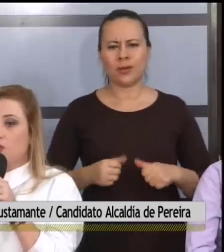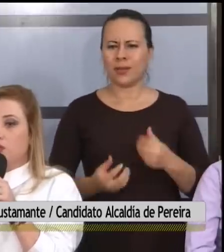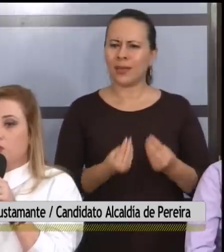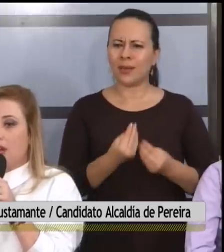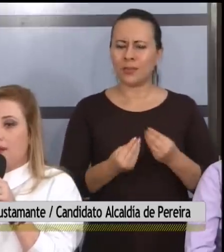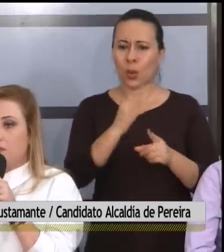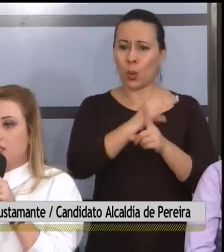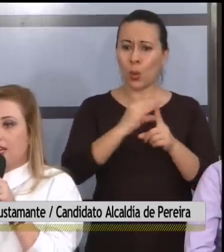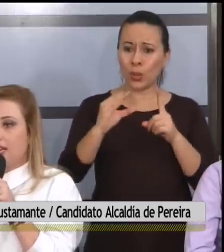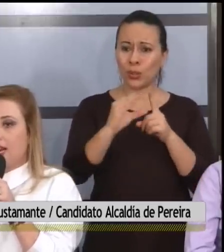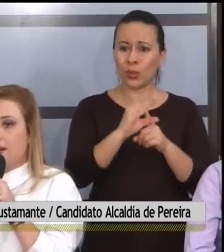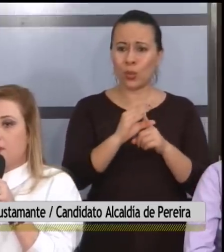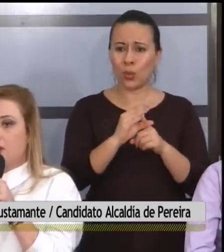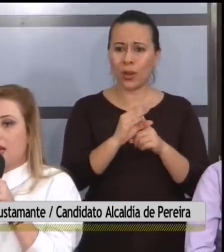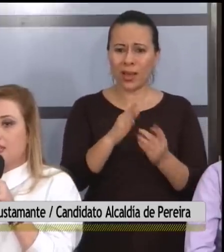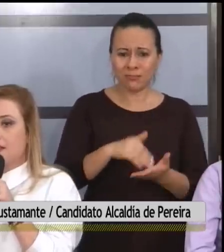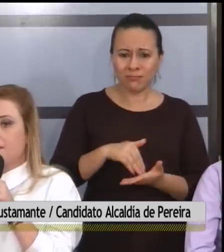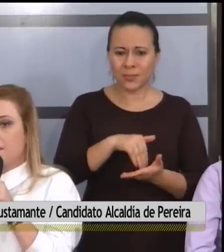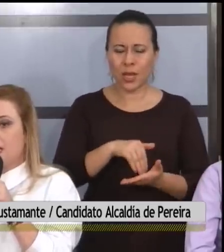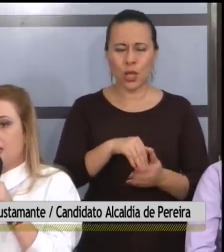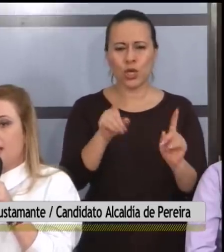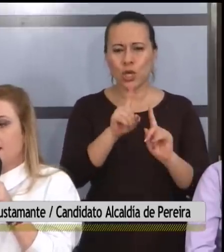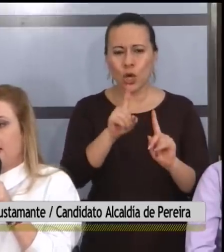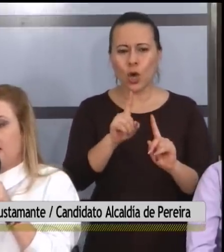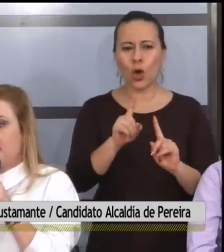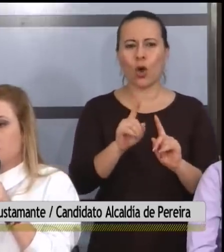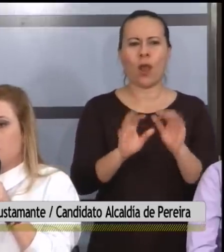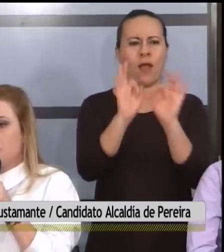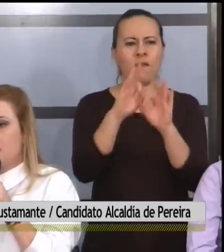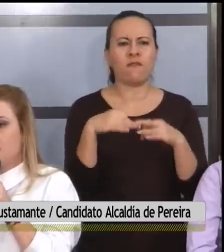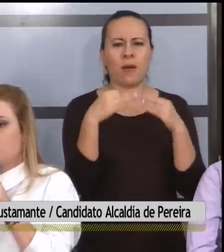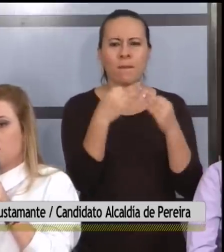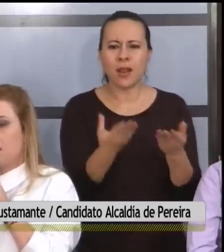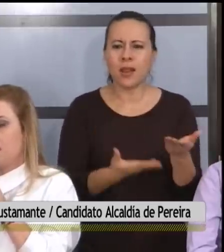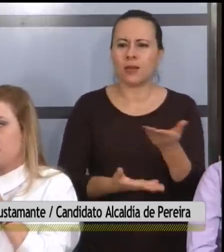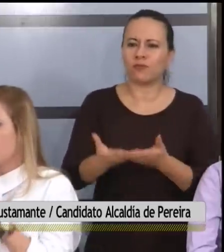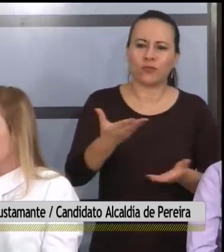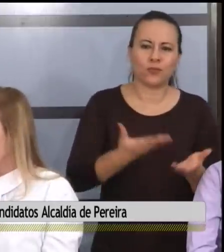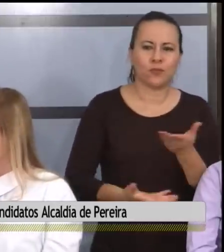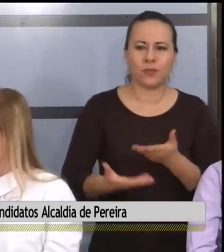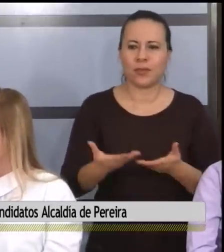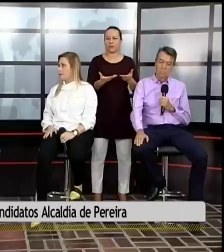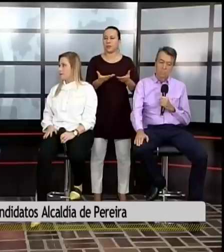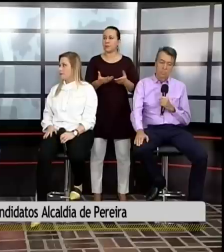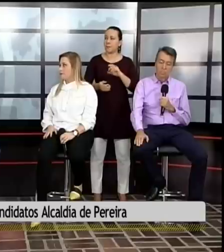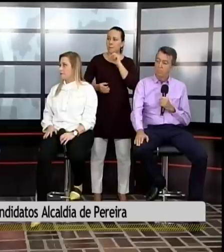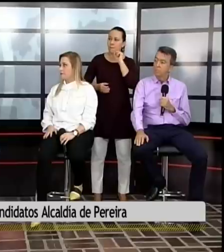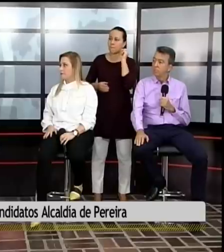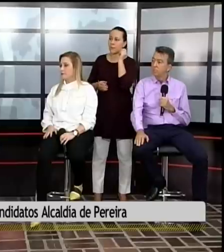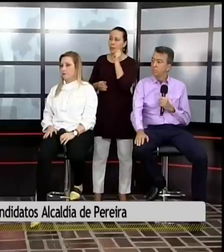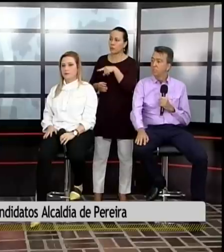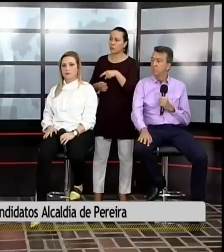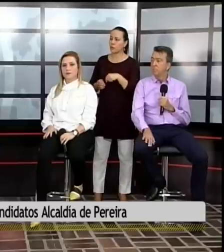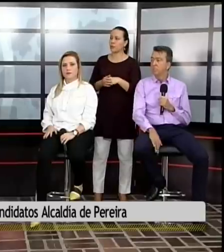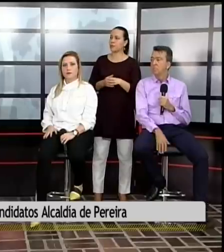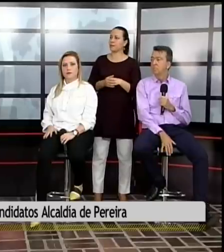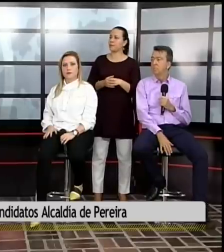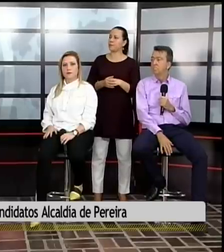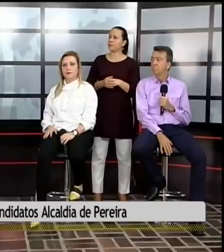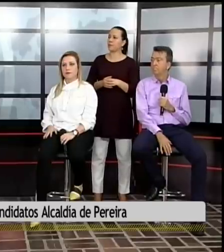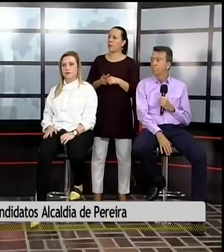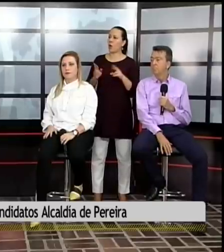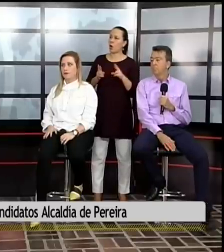la cultura, vamos a generar programas en familia en las comunidades y corregimientos. Pregunta corta para respuesta corta. ¿A